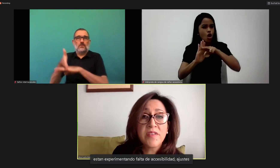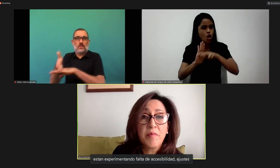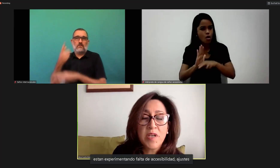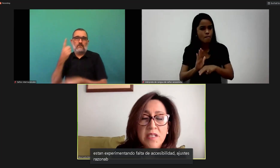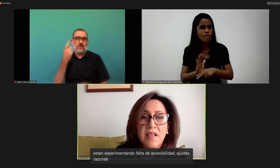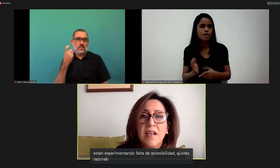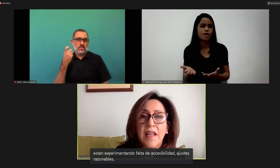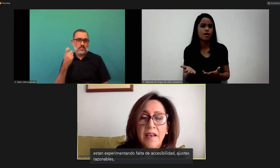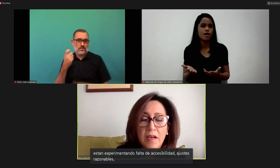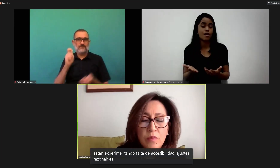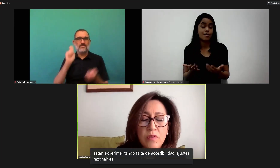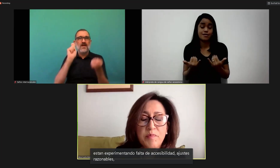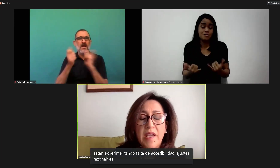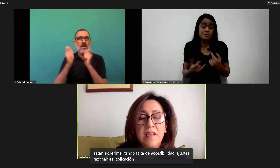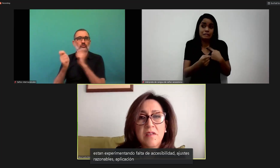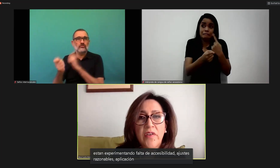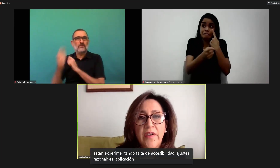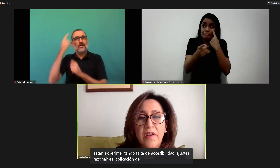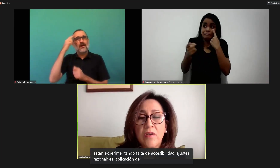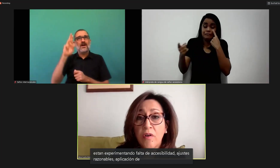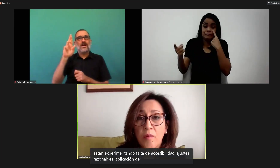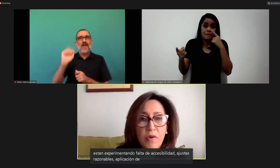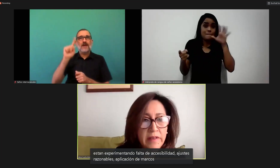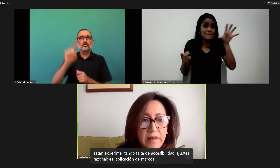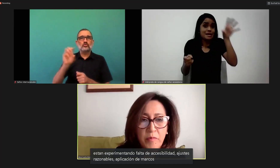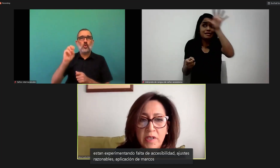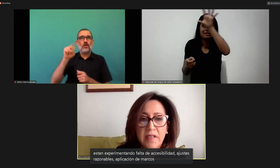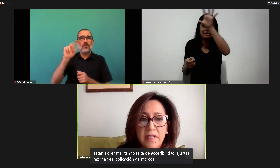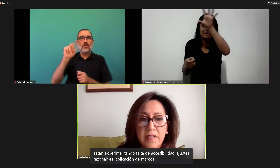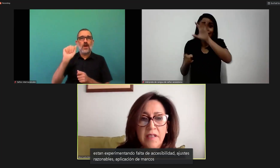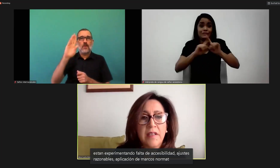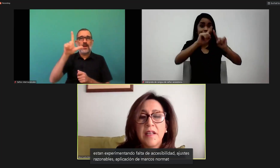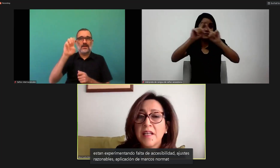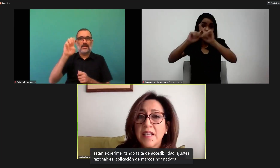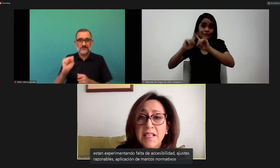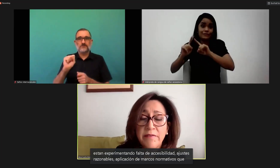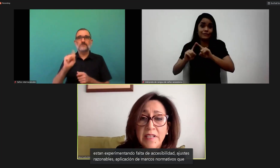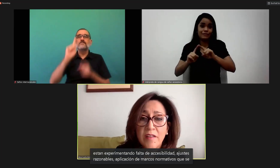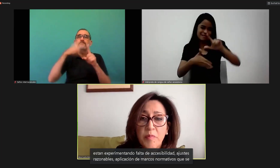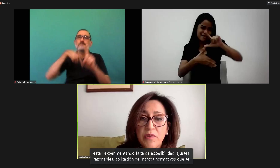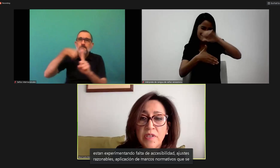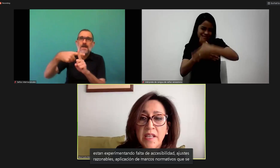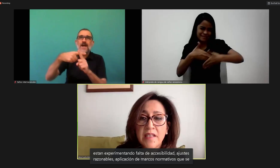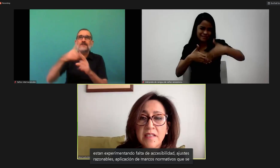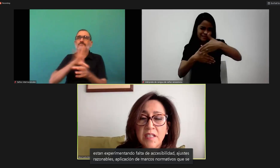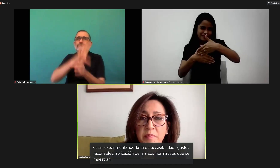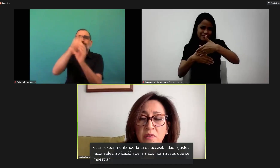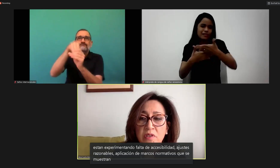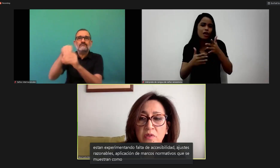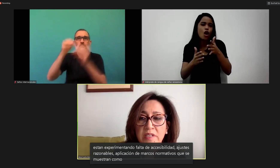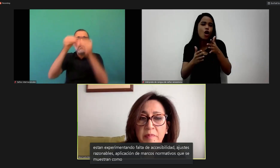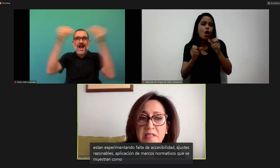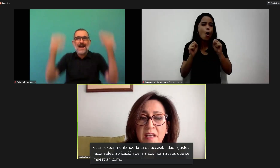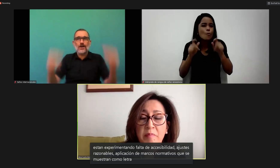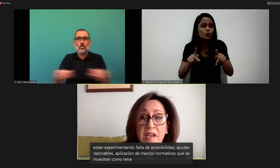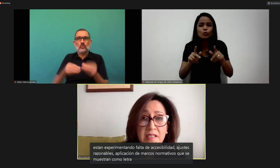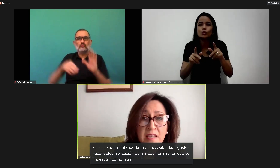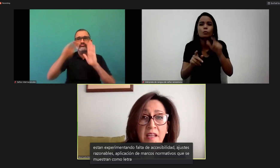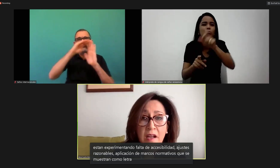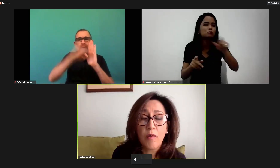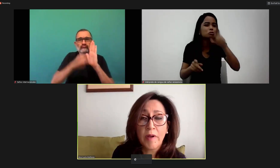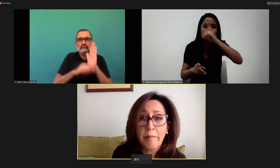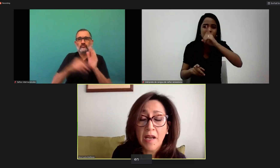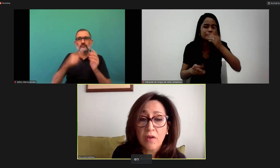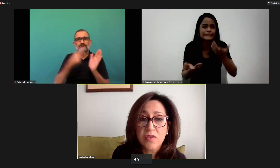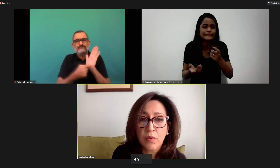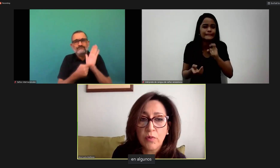que hoy se muestran en algunos países de nuestra región como letra muerta. Esa falta de oportunidades de las personas con discapacidad para